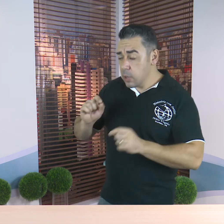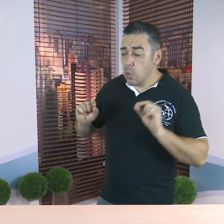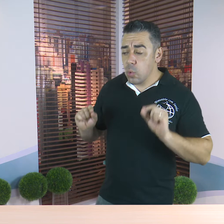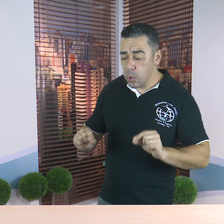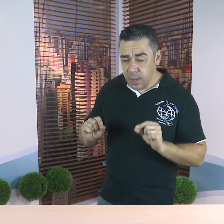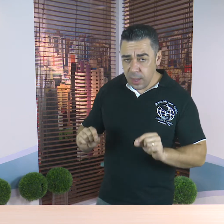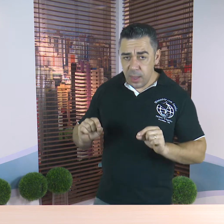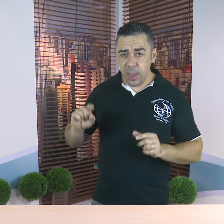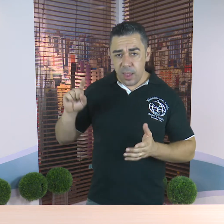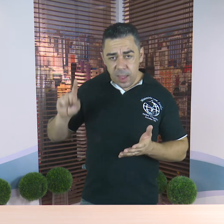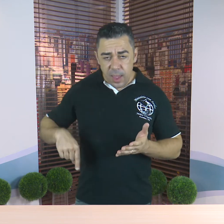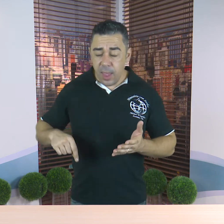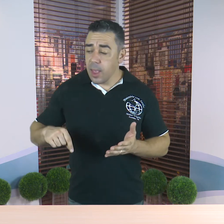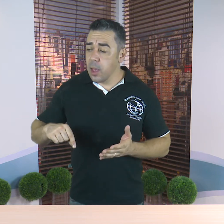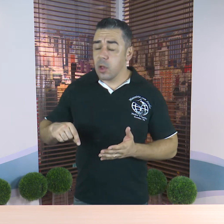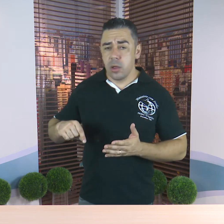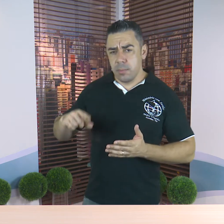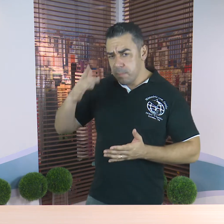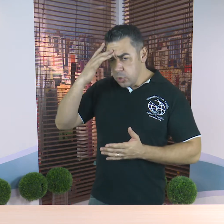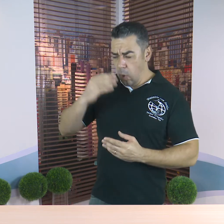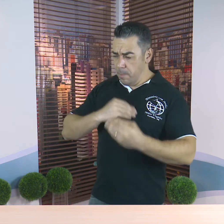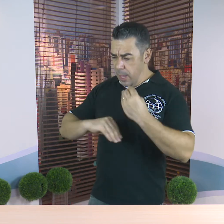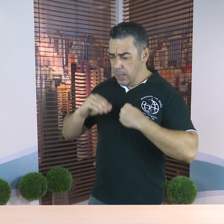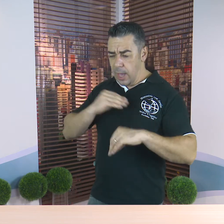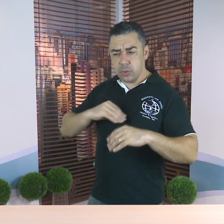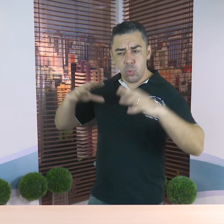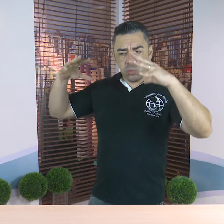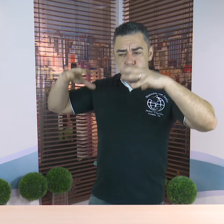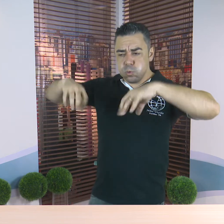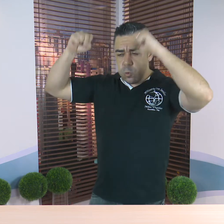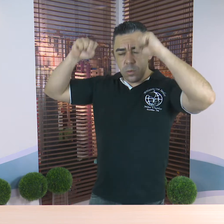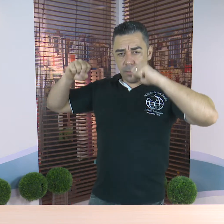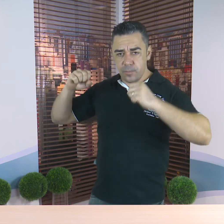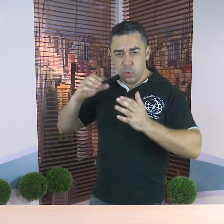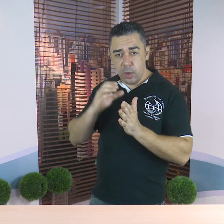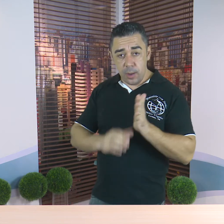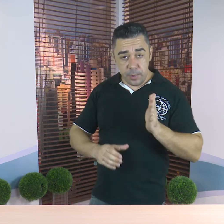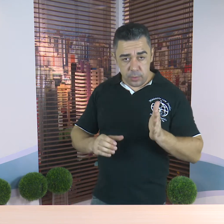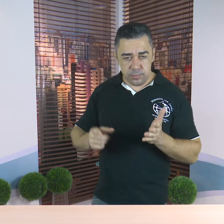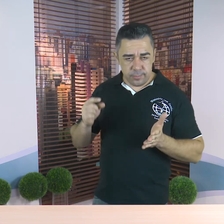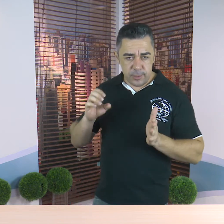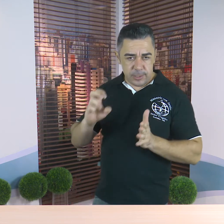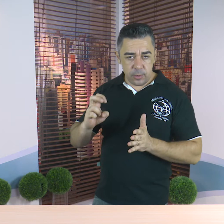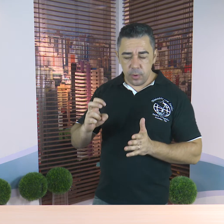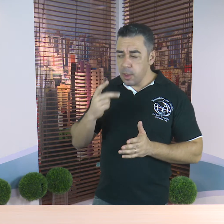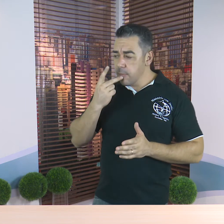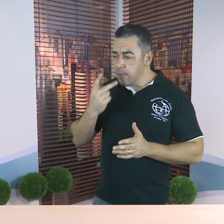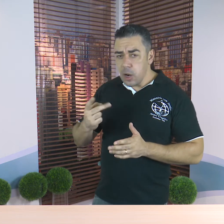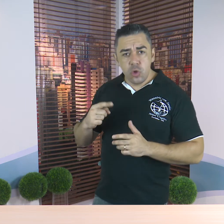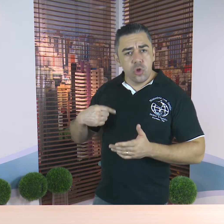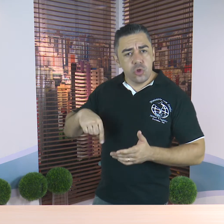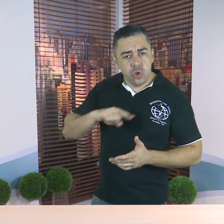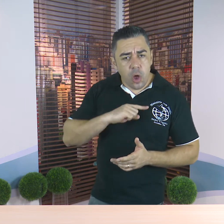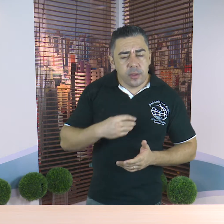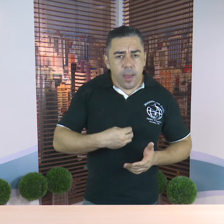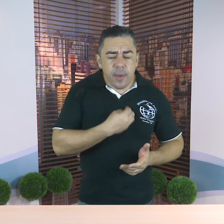luz dos ímpios se apagará, lá no versículo 5. Vivemos em um universo moral onde as ações